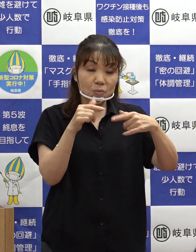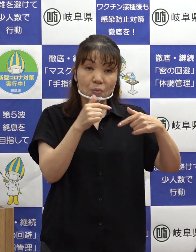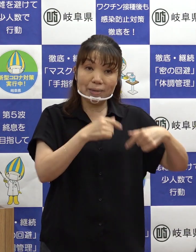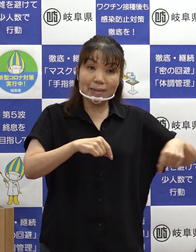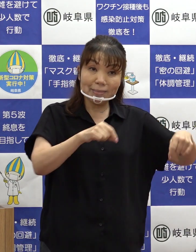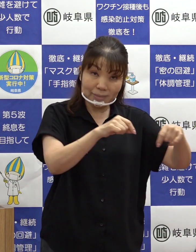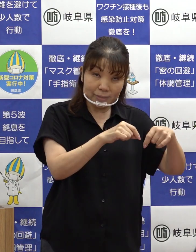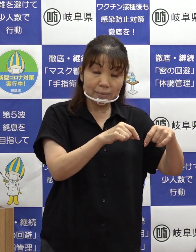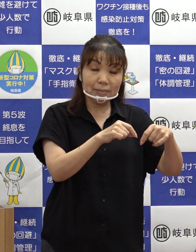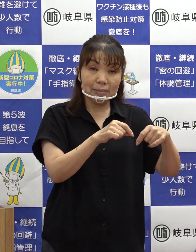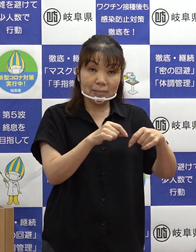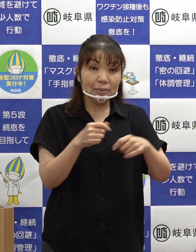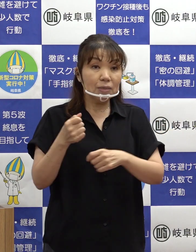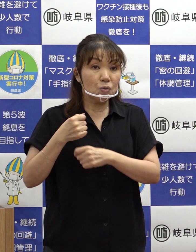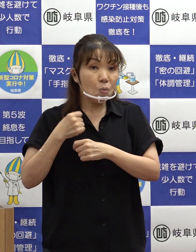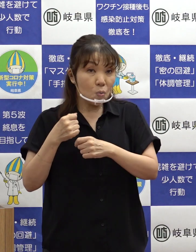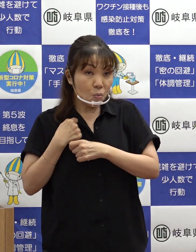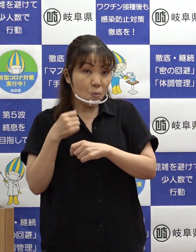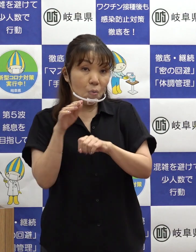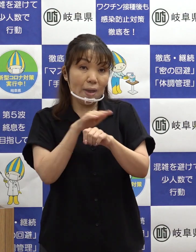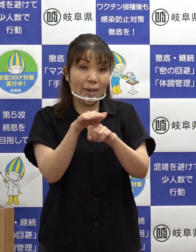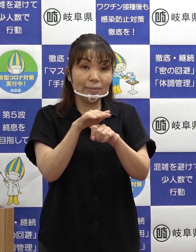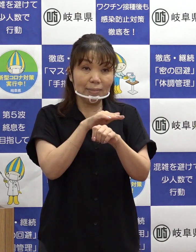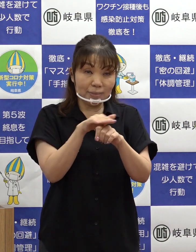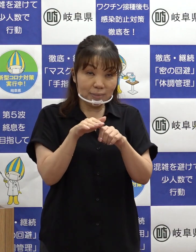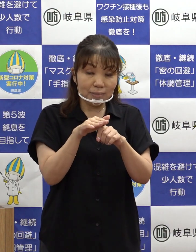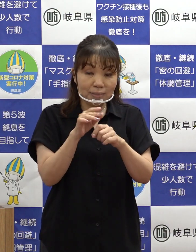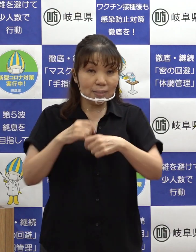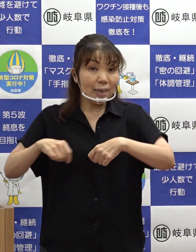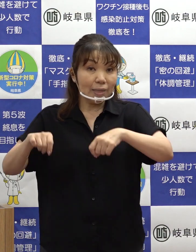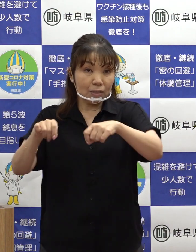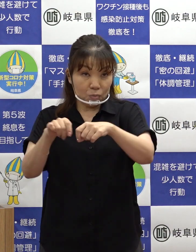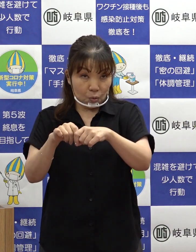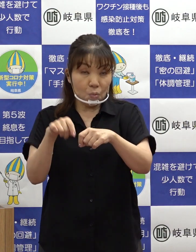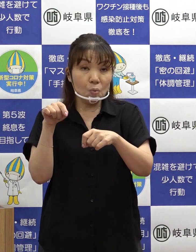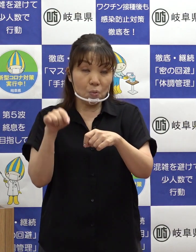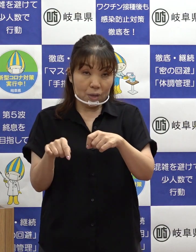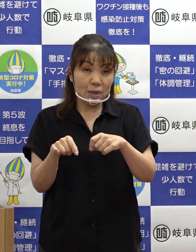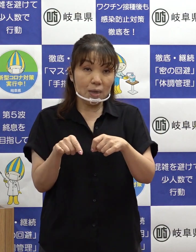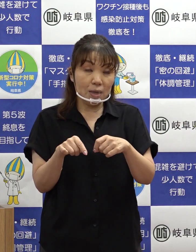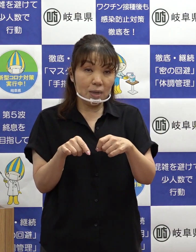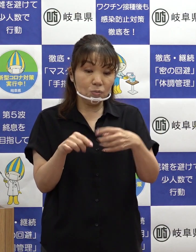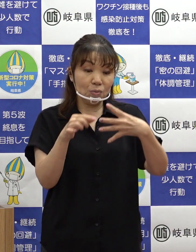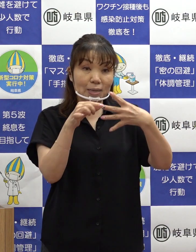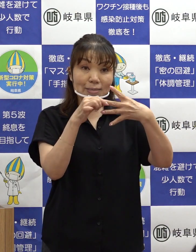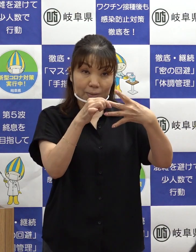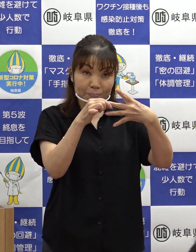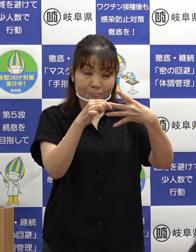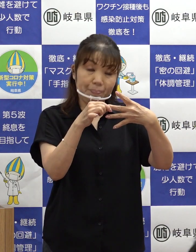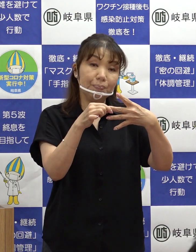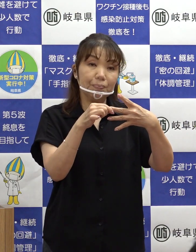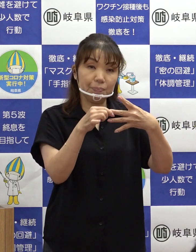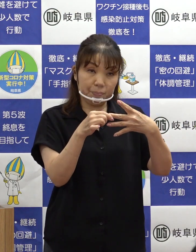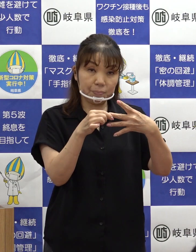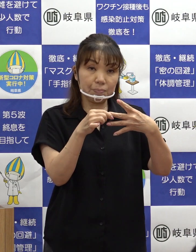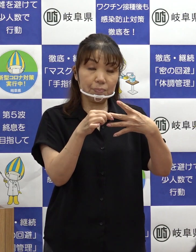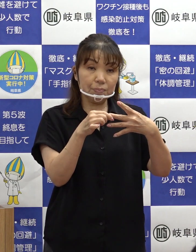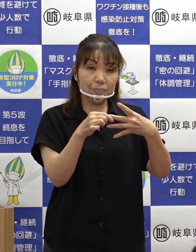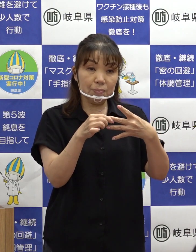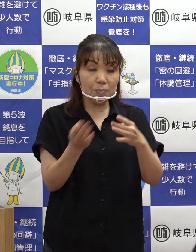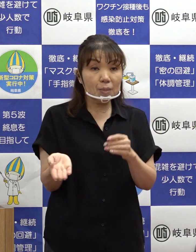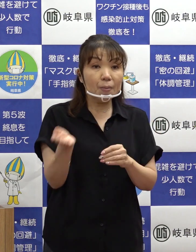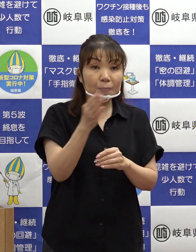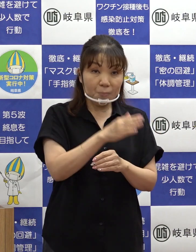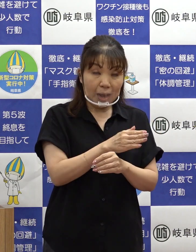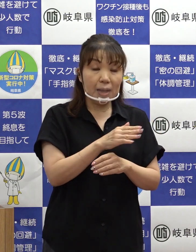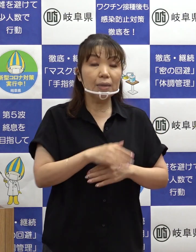それから兵庫、愛知、それから関東3都県がステージ3ということでございます。めぐっていただ